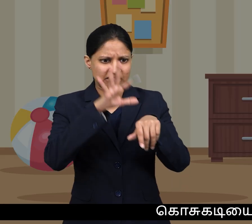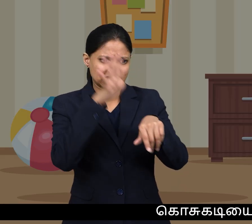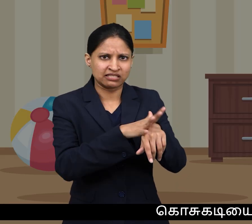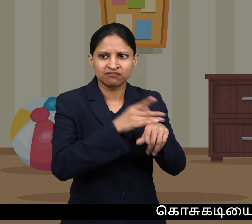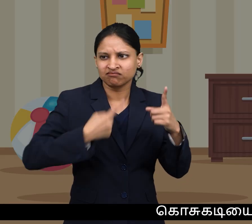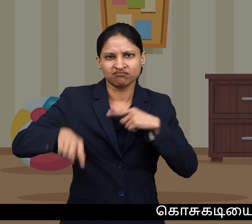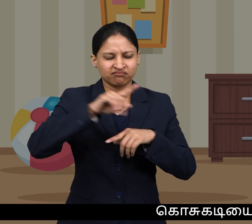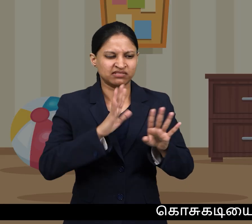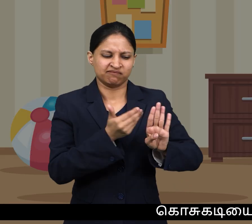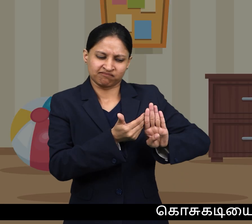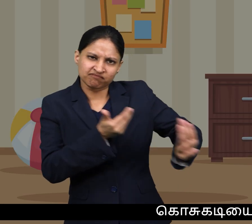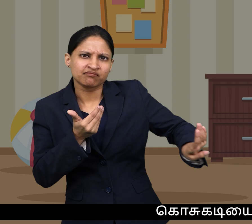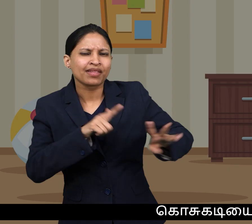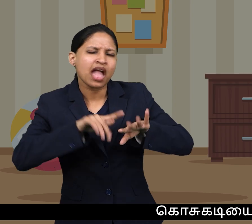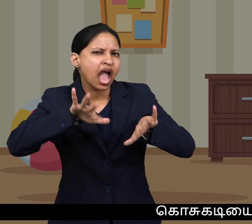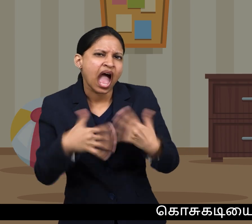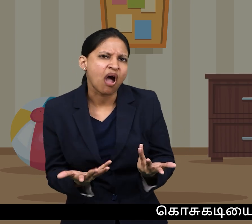கொசுக்கடியை எப்படி தவிர்ப்பது?